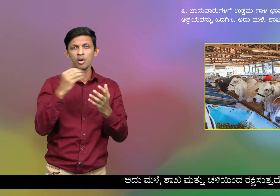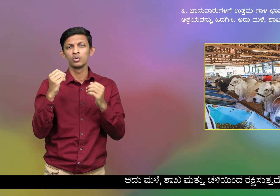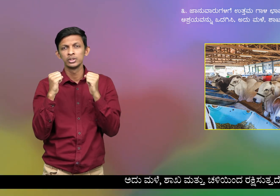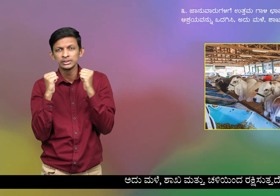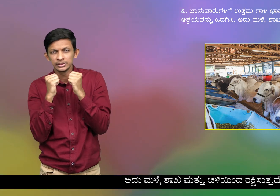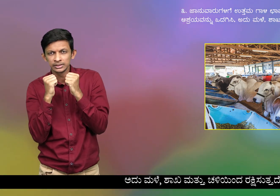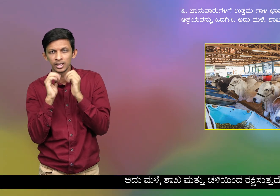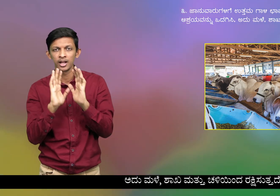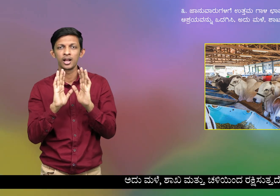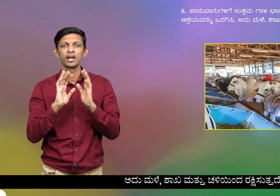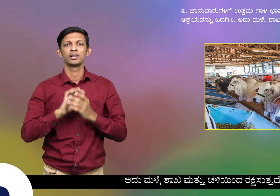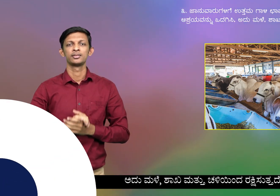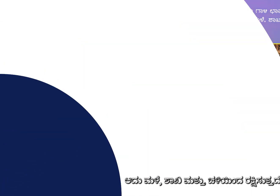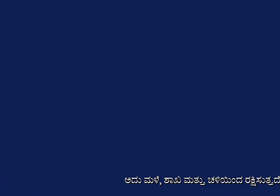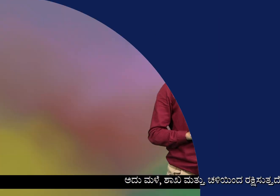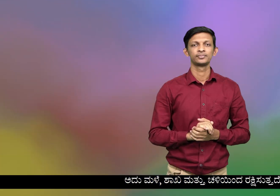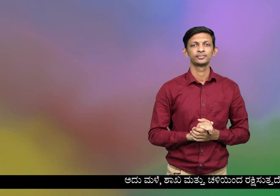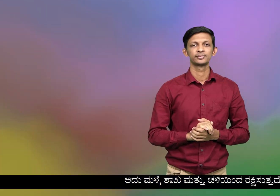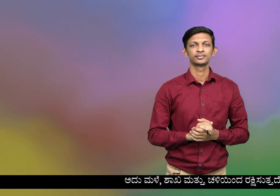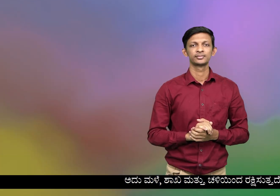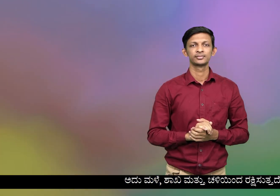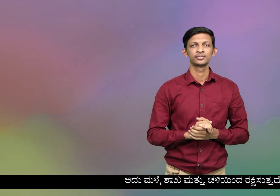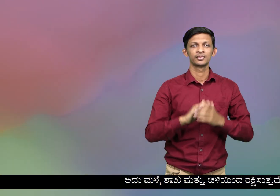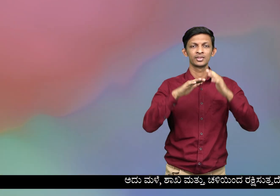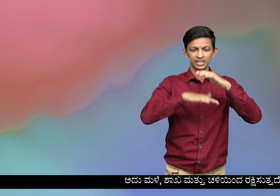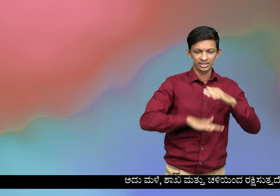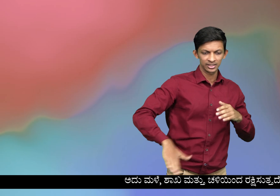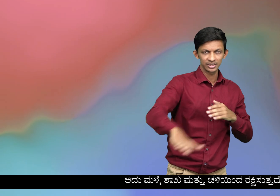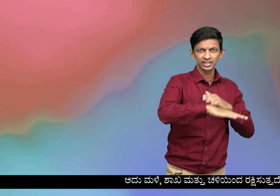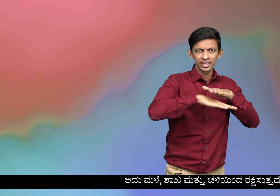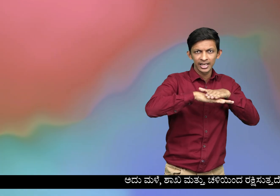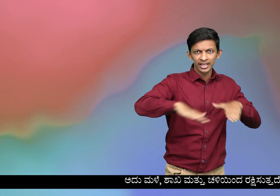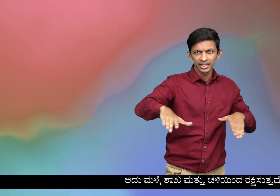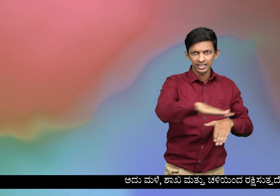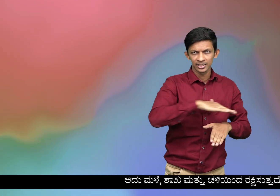ಅದು ಮಳೆ, ಶಾಖ ಮತ್ತು ಚಳಿಯಿಂದ ರಕ್ಷಿಸುತ್ತದೆ.